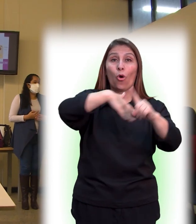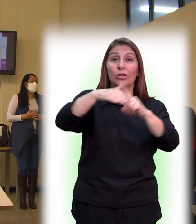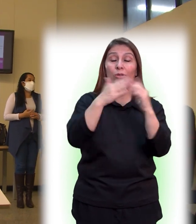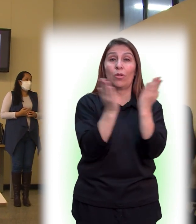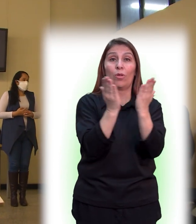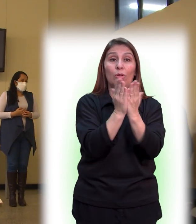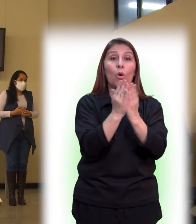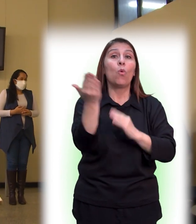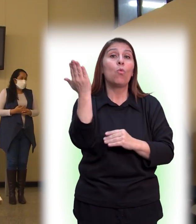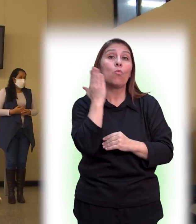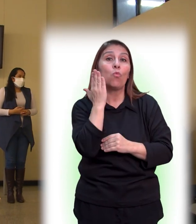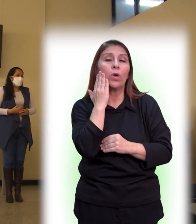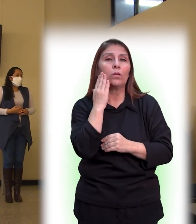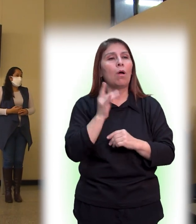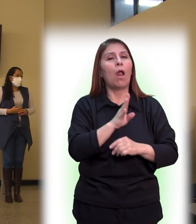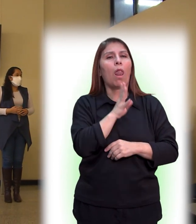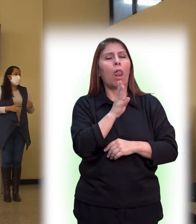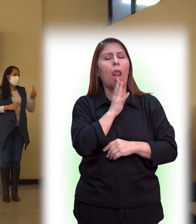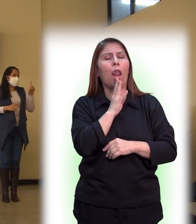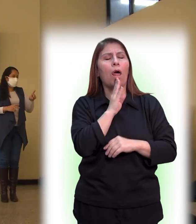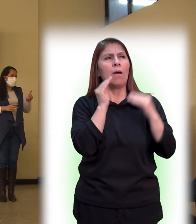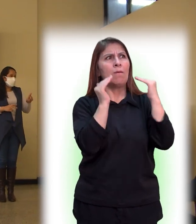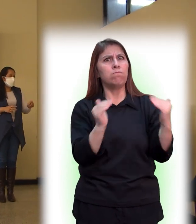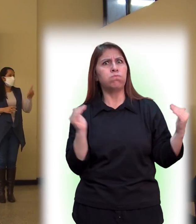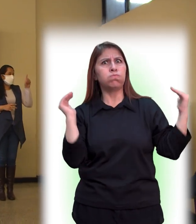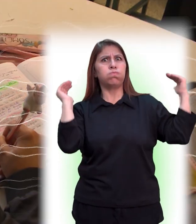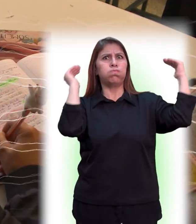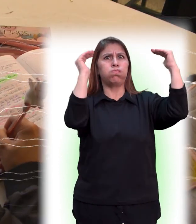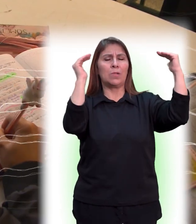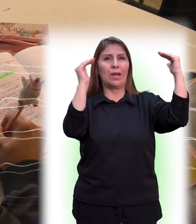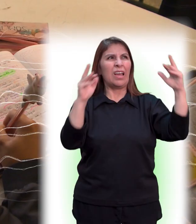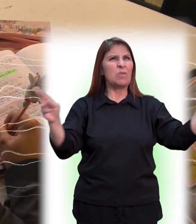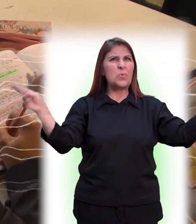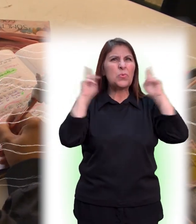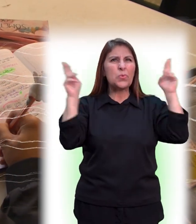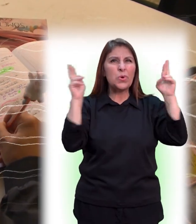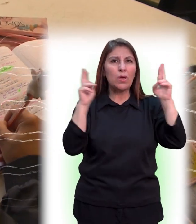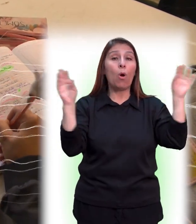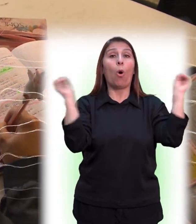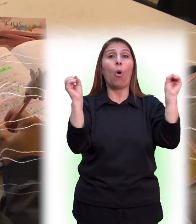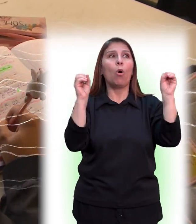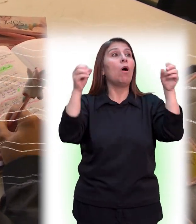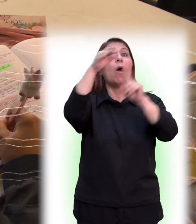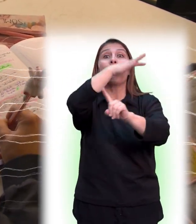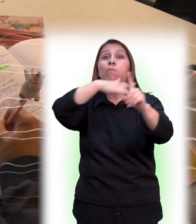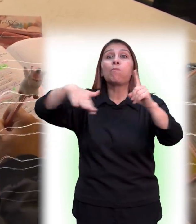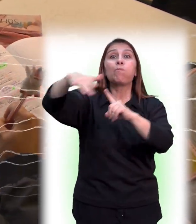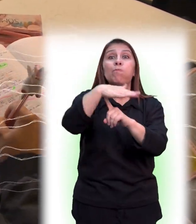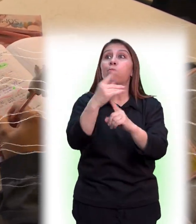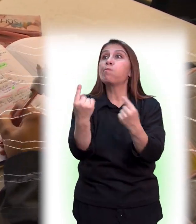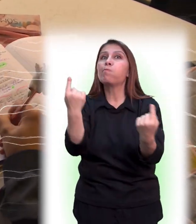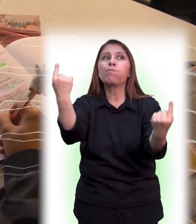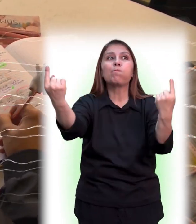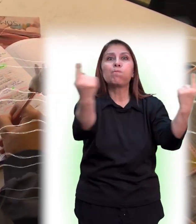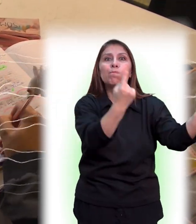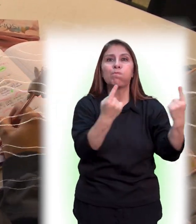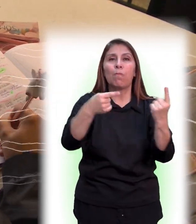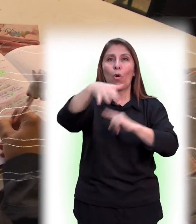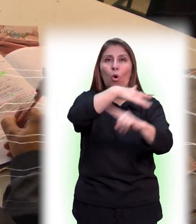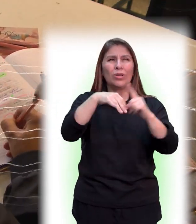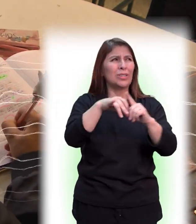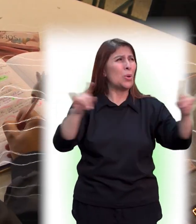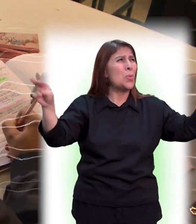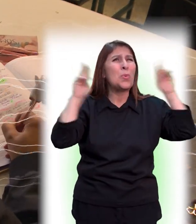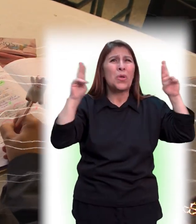ruido sobrepasa las señales del habla conversacional o el ruido está compitiendo con los sonidos que se